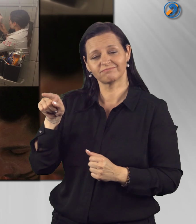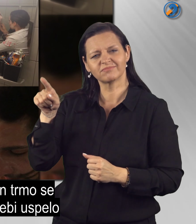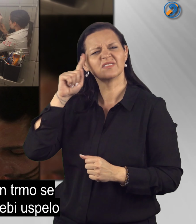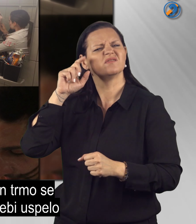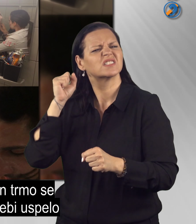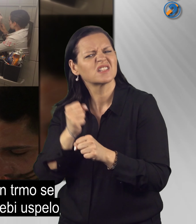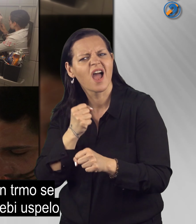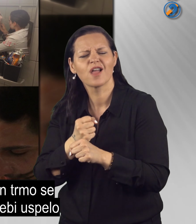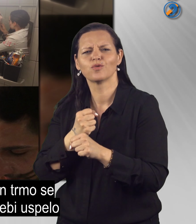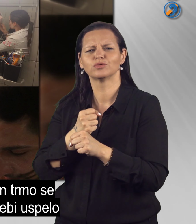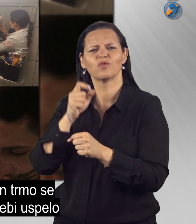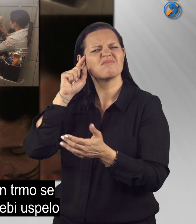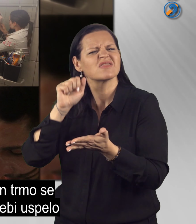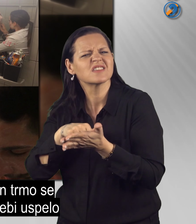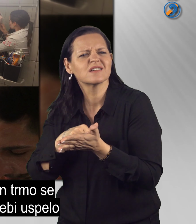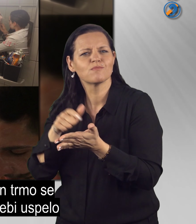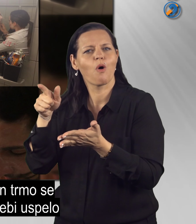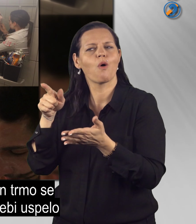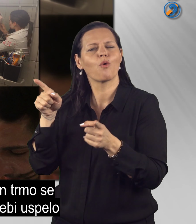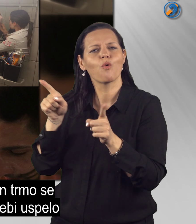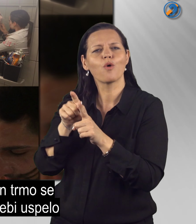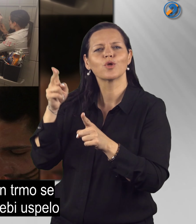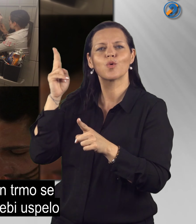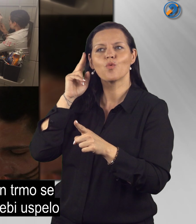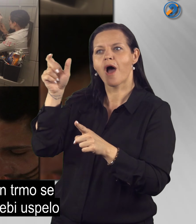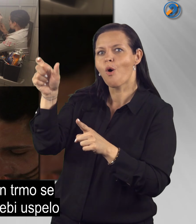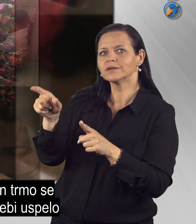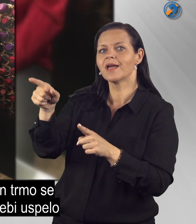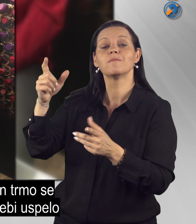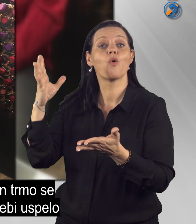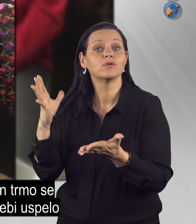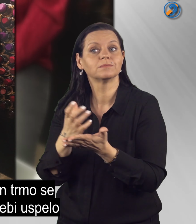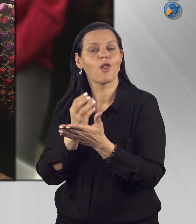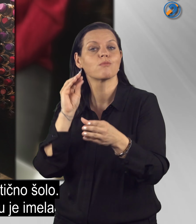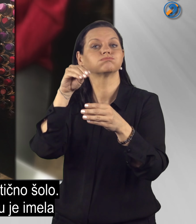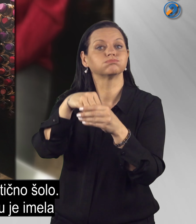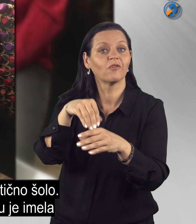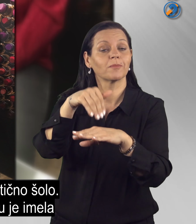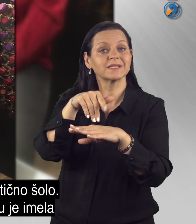Z vztrajnostjo in trmo se ji je kot gluhi osebi uspelo vpisati v kozmetično šolo.